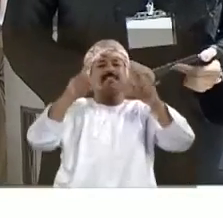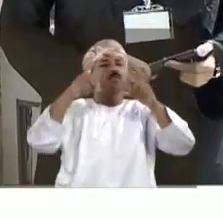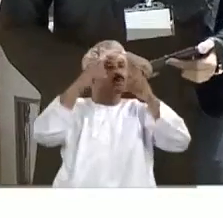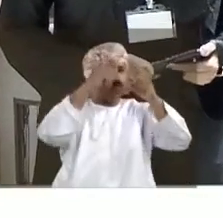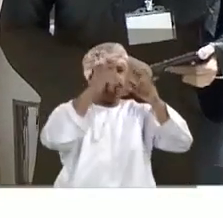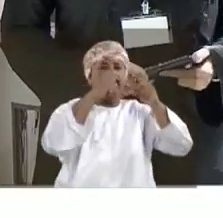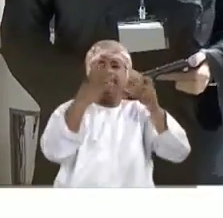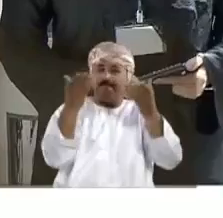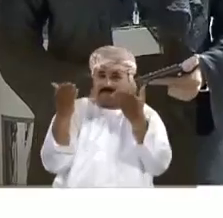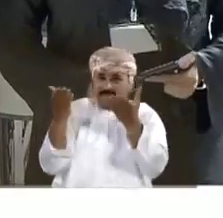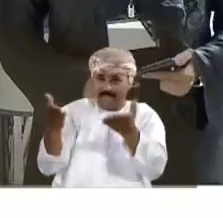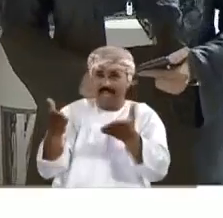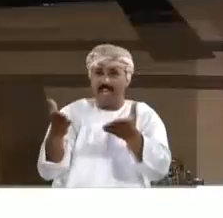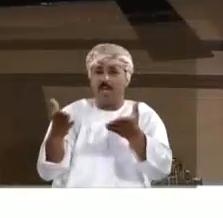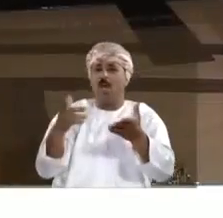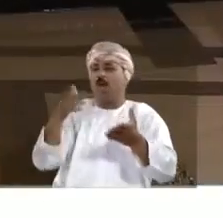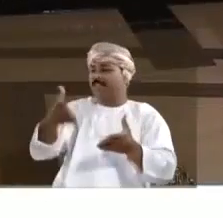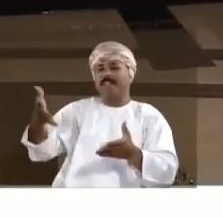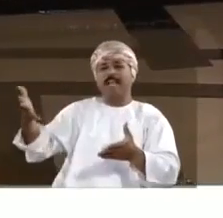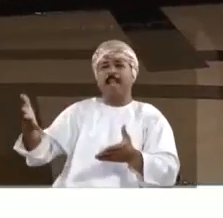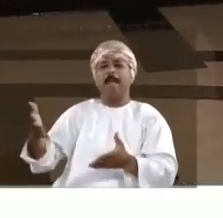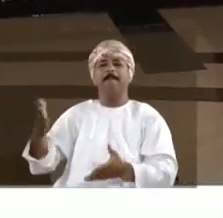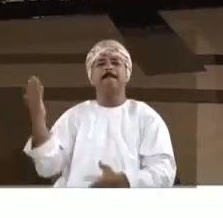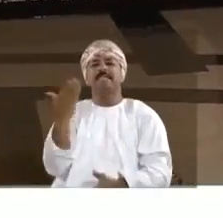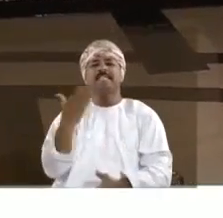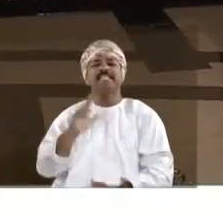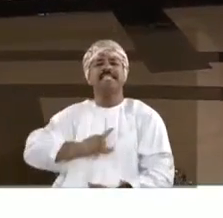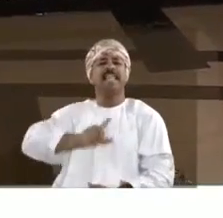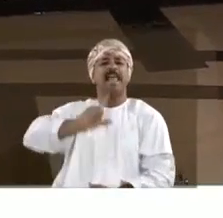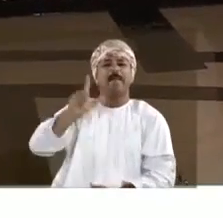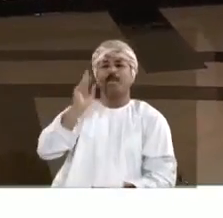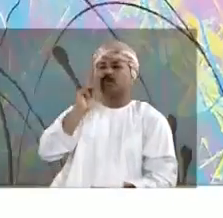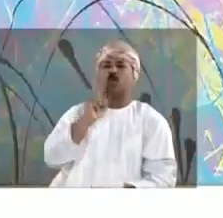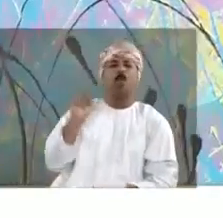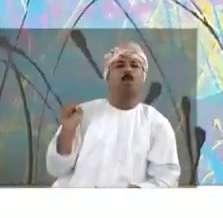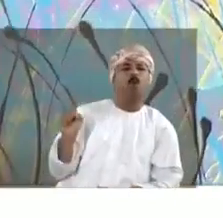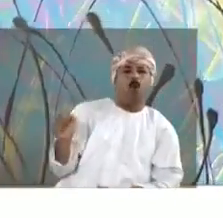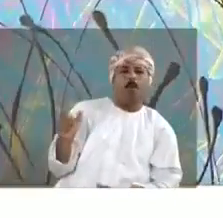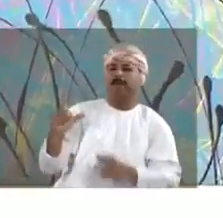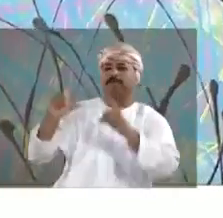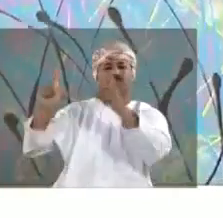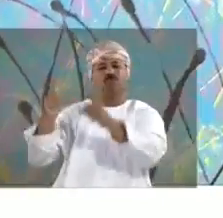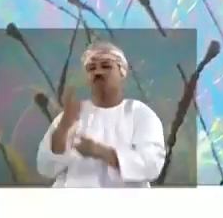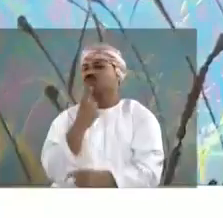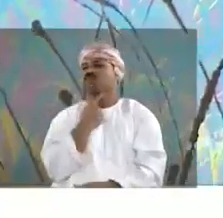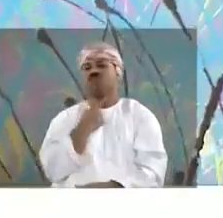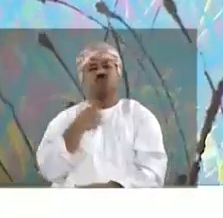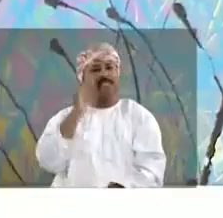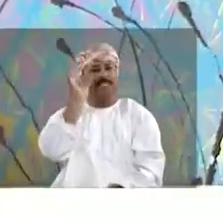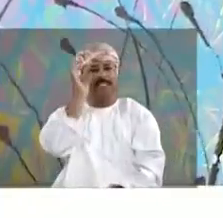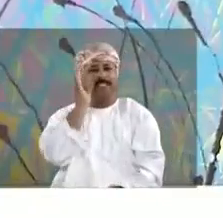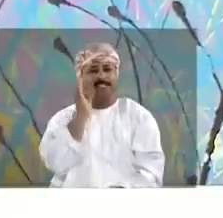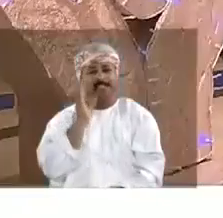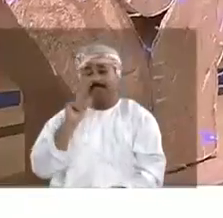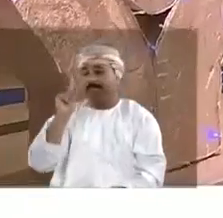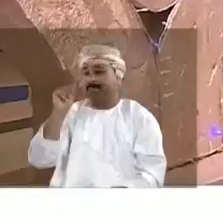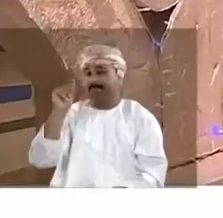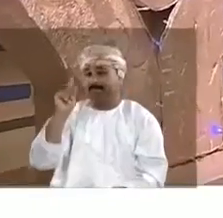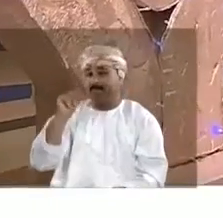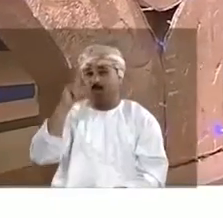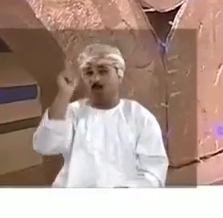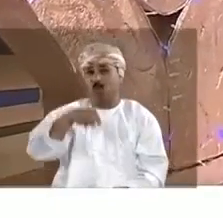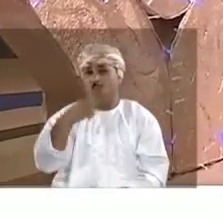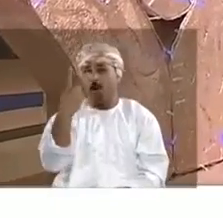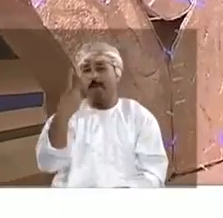ضوئية استنطق طلاب مدرسة الأمل للصم وعرض إبداعاتهم في يومين بغية دمجهم